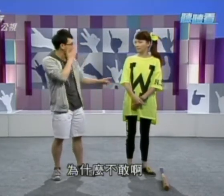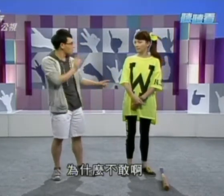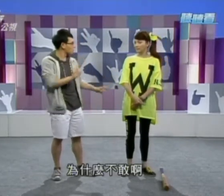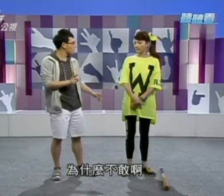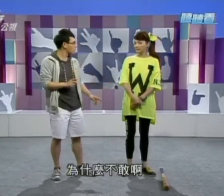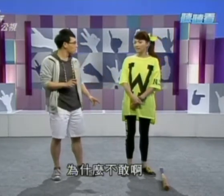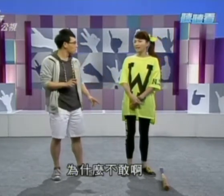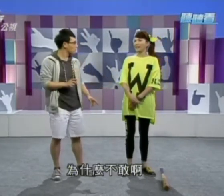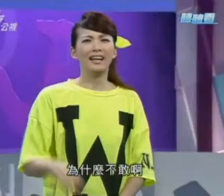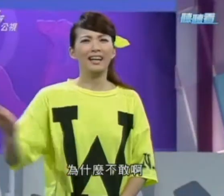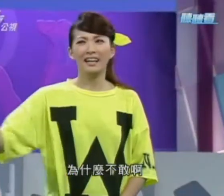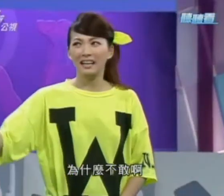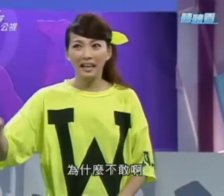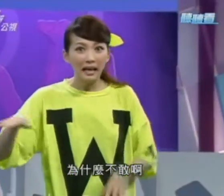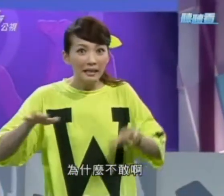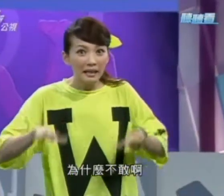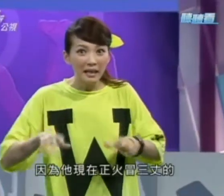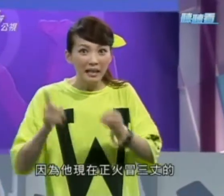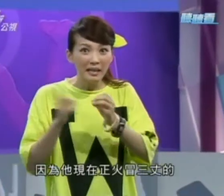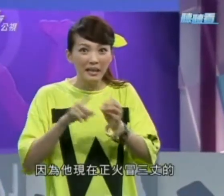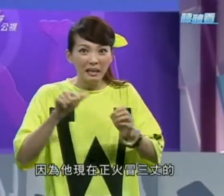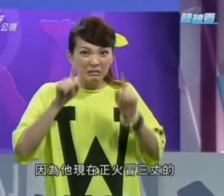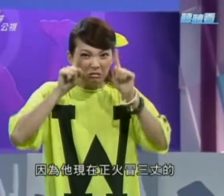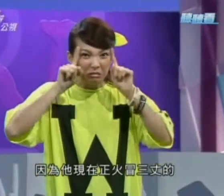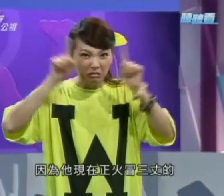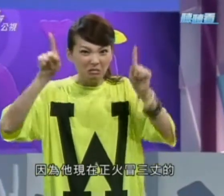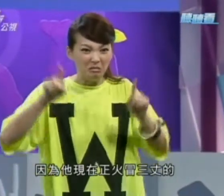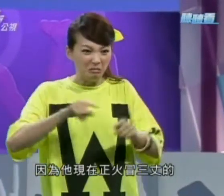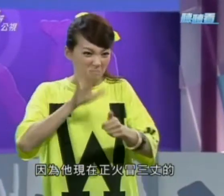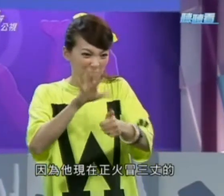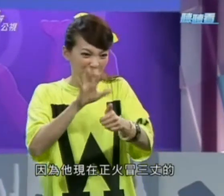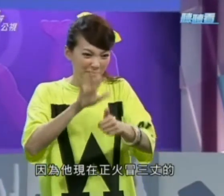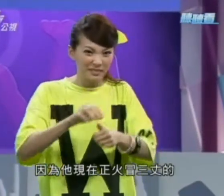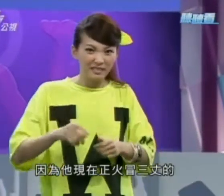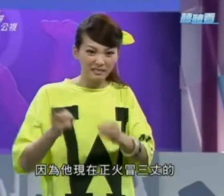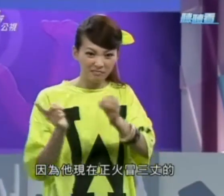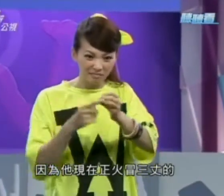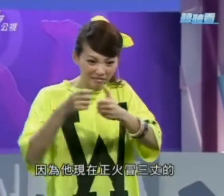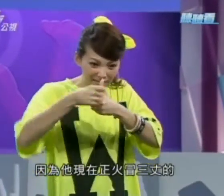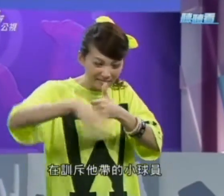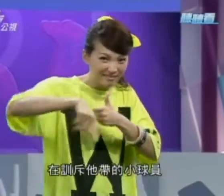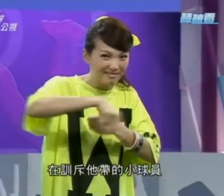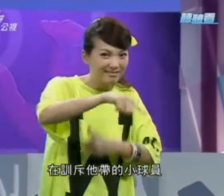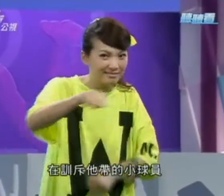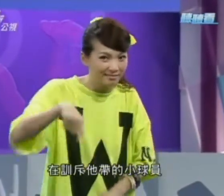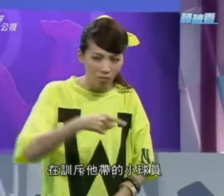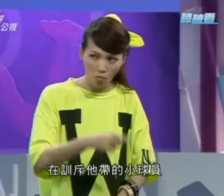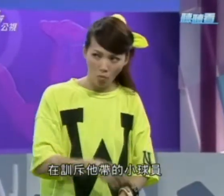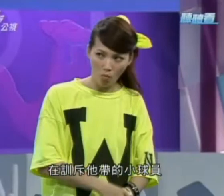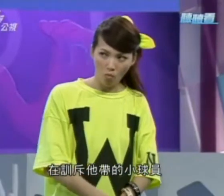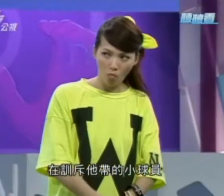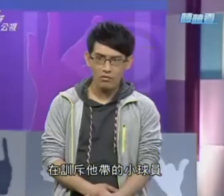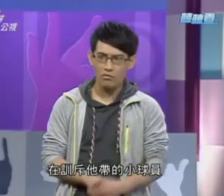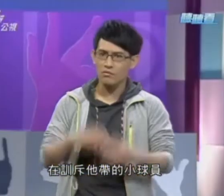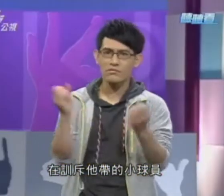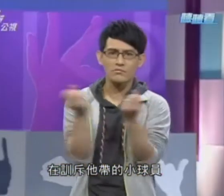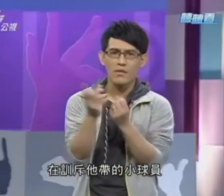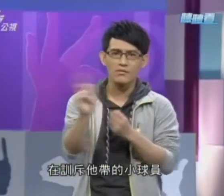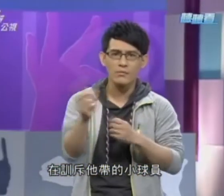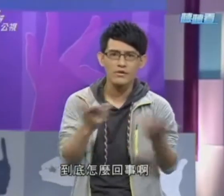敢啊？ 因为他现在啊正火冒三丈的在训斥他带的小球员呢。 到底